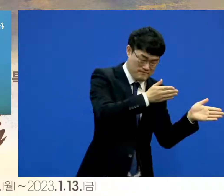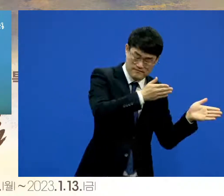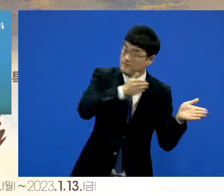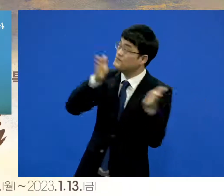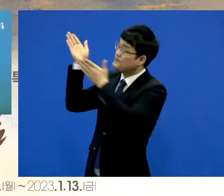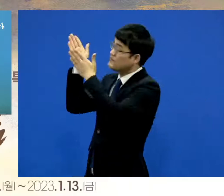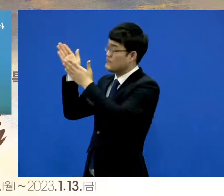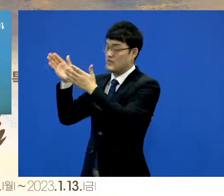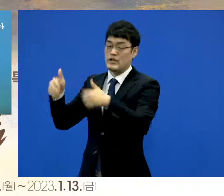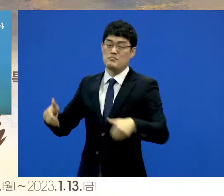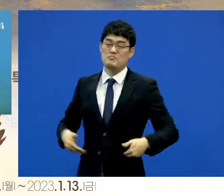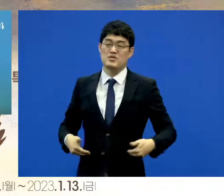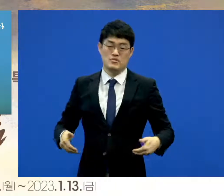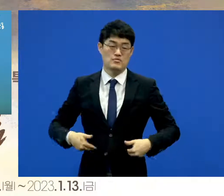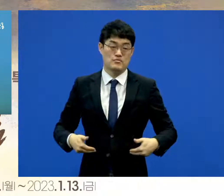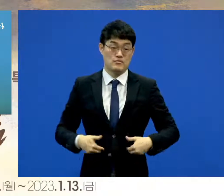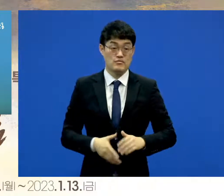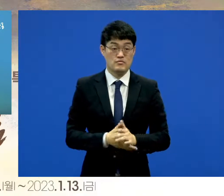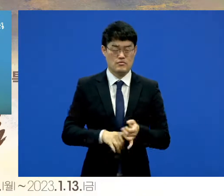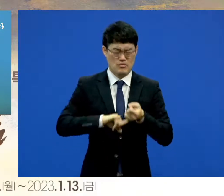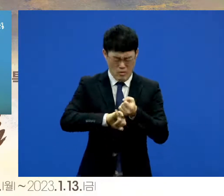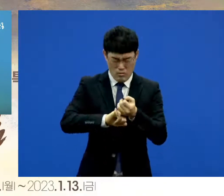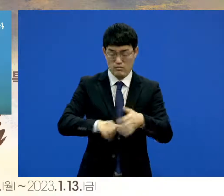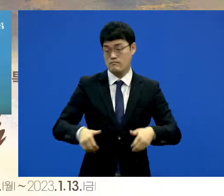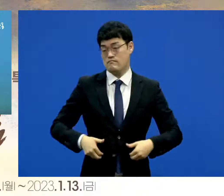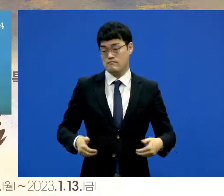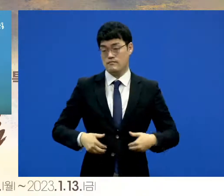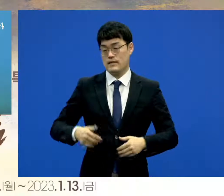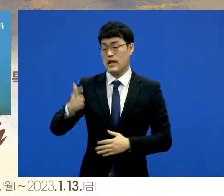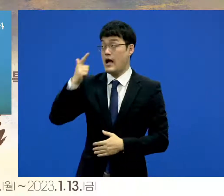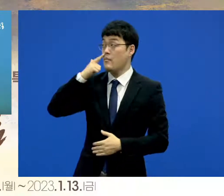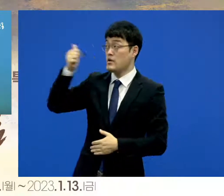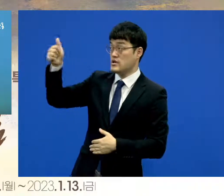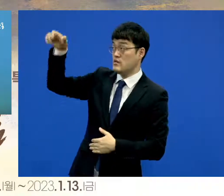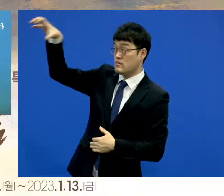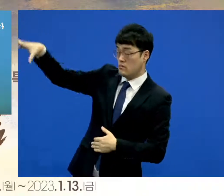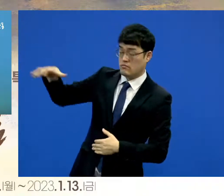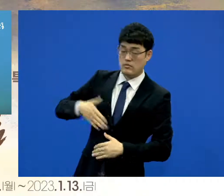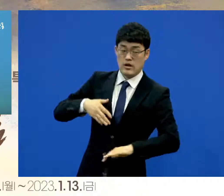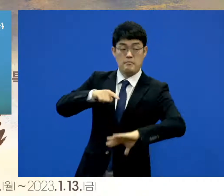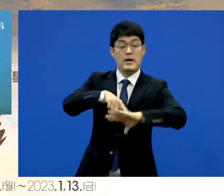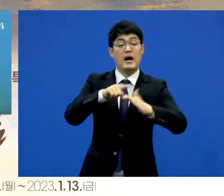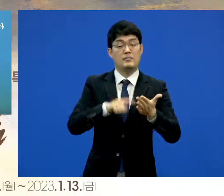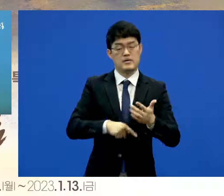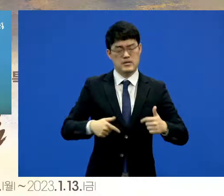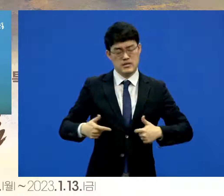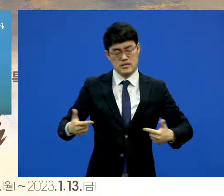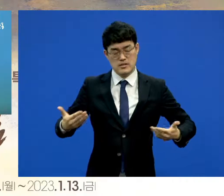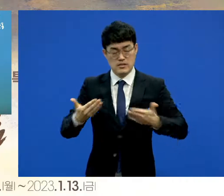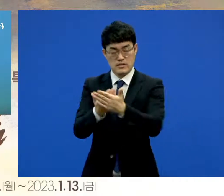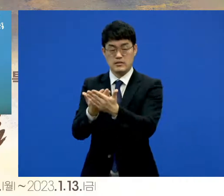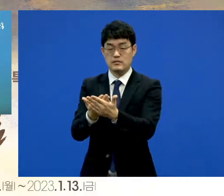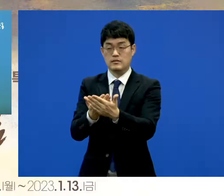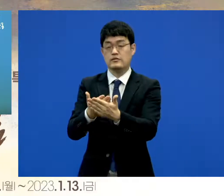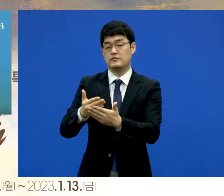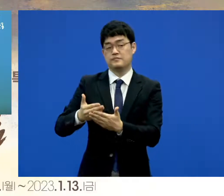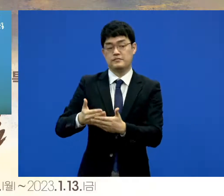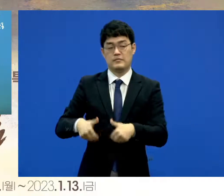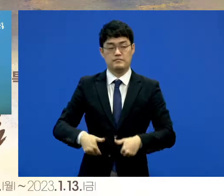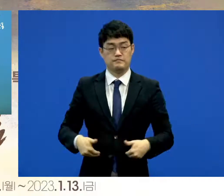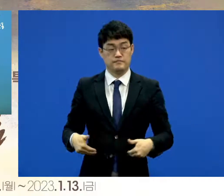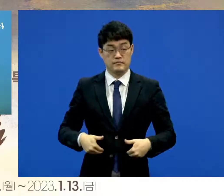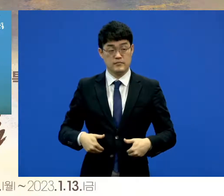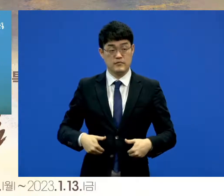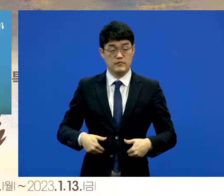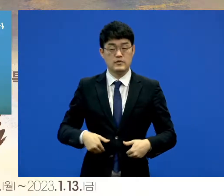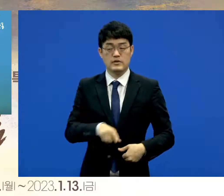아니라 필수입니다. 돌아간다는 것은 아버지에게로 마음을 돌이키는 것입니다. 이것보다 더 중요한 게